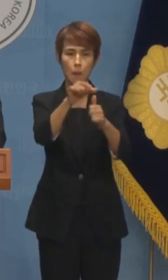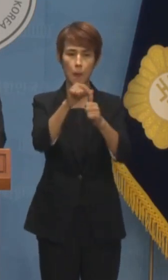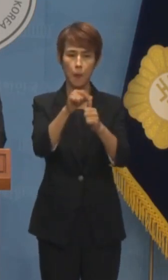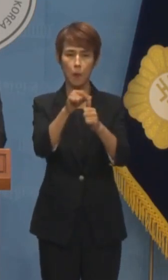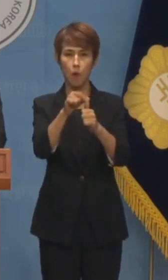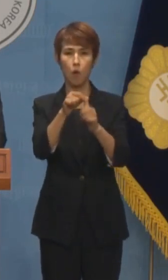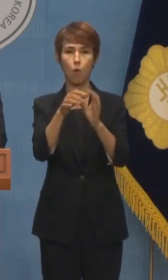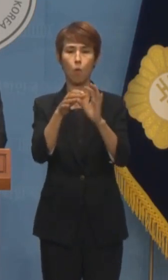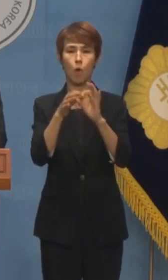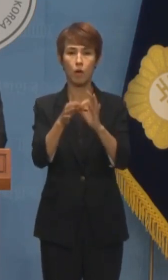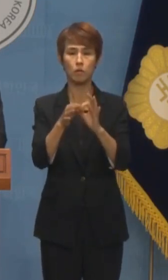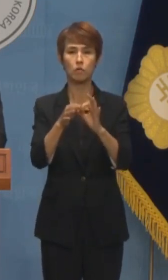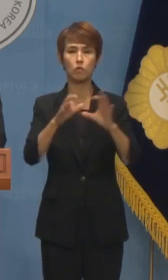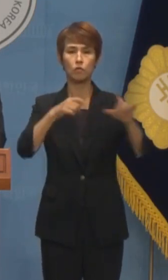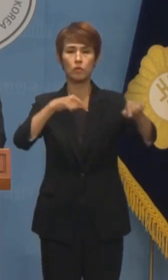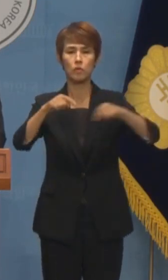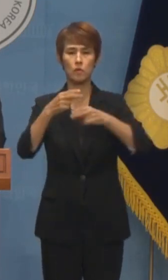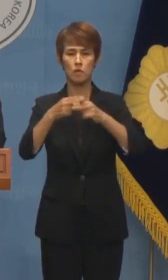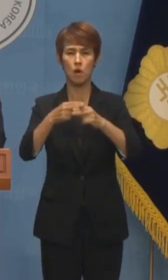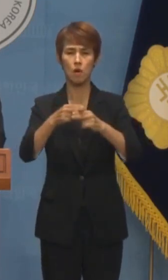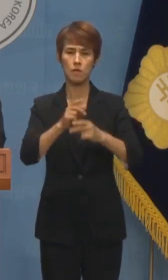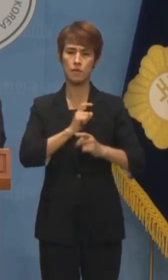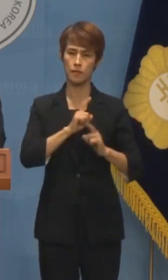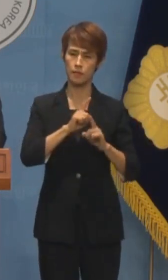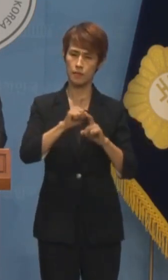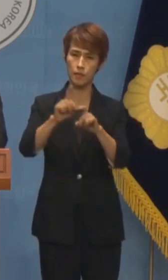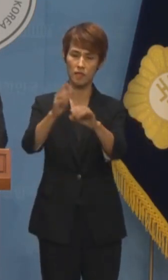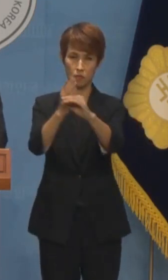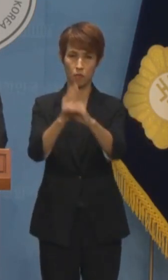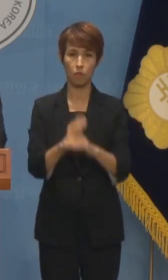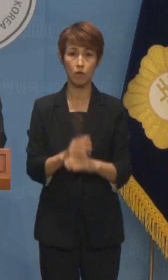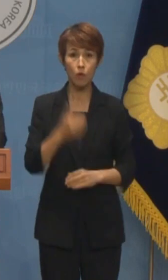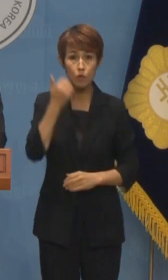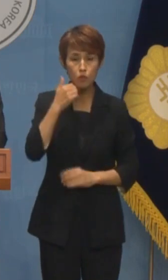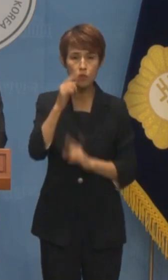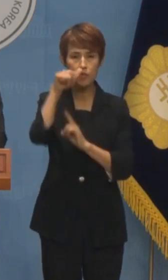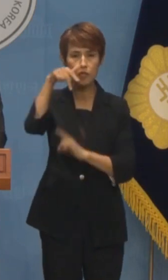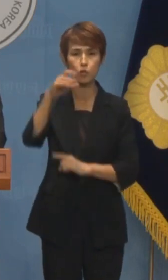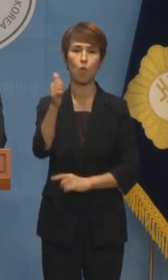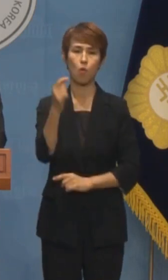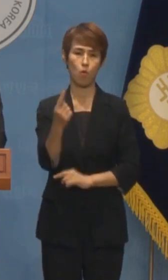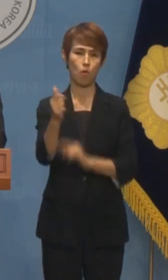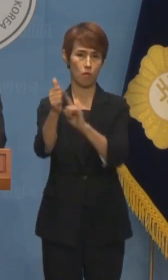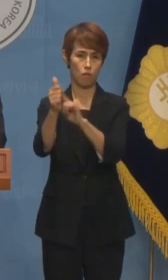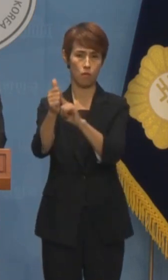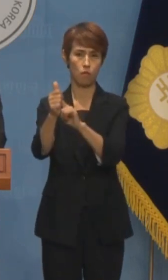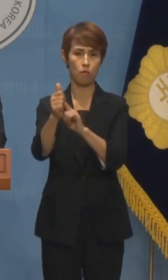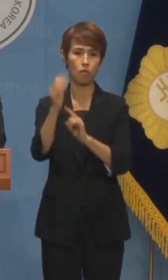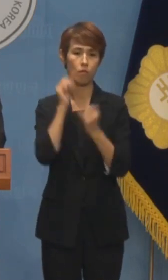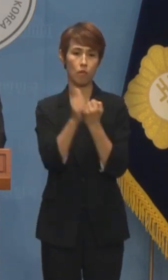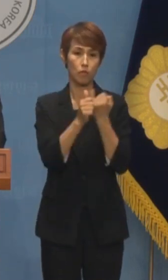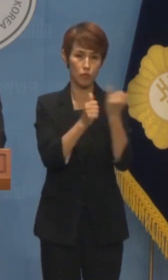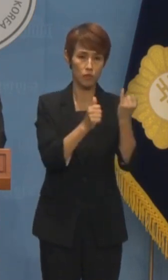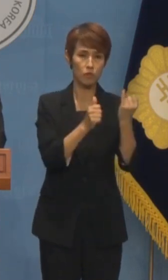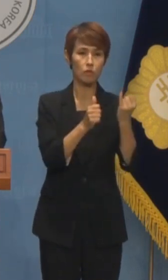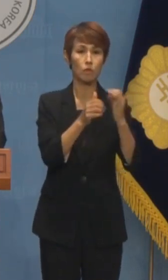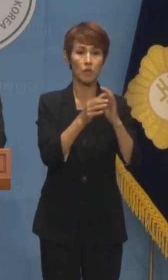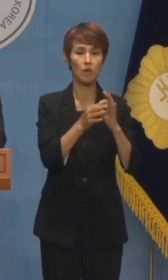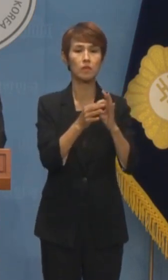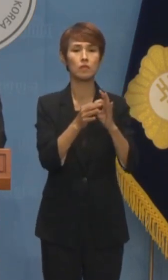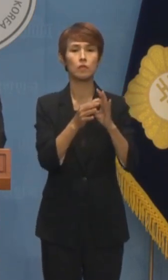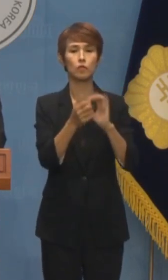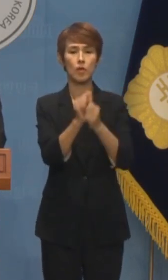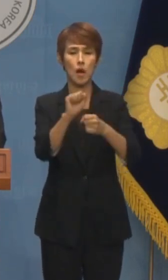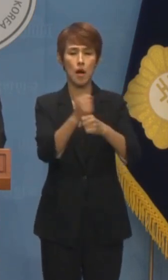국정농단 의혹까지 받고 있습니다. 이종우 전 대표는 김건희 여사 도이치모터스 주가 조작